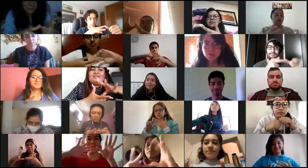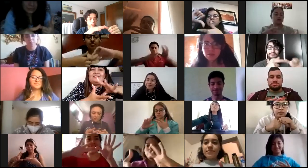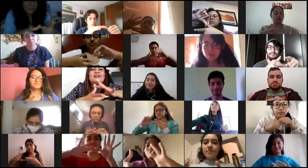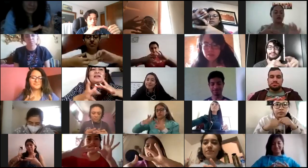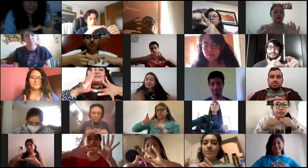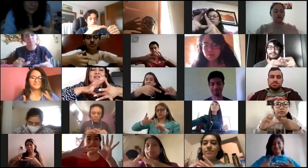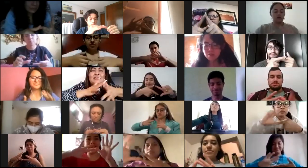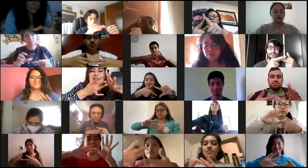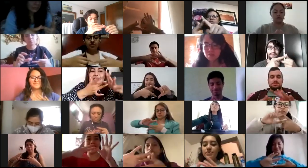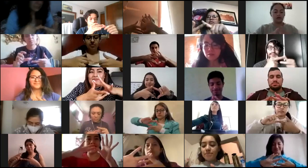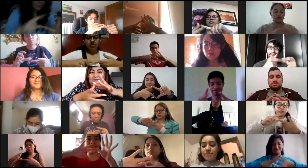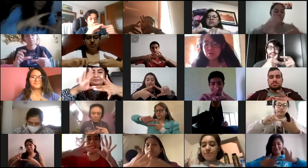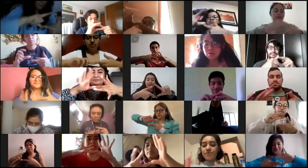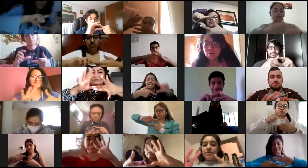que nos quede.